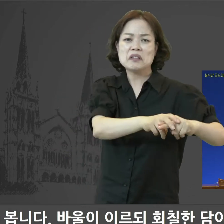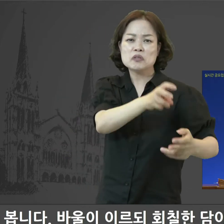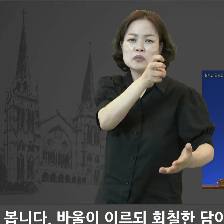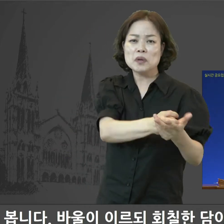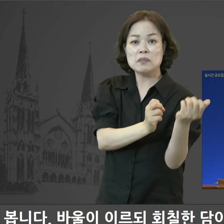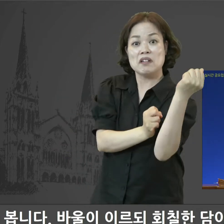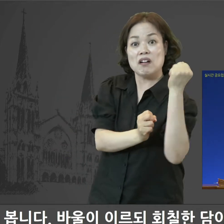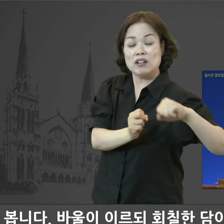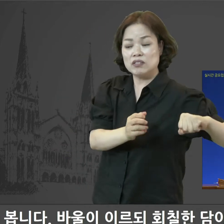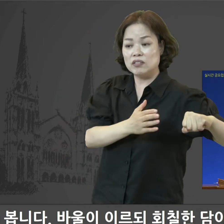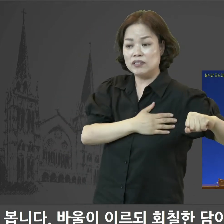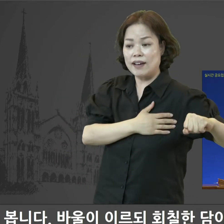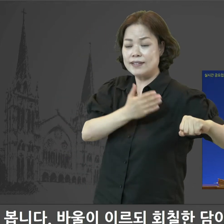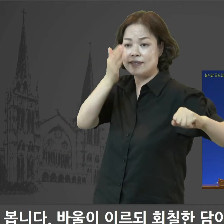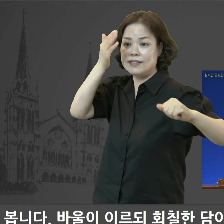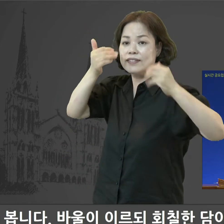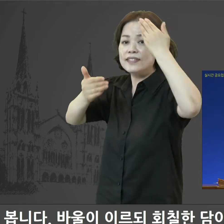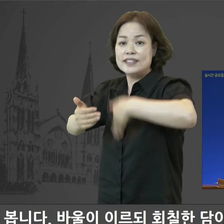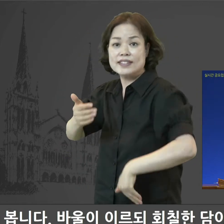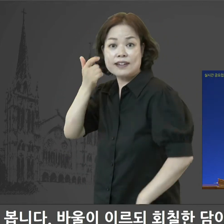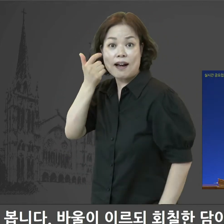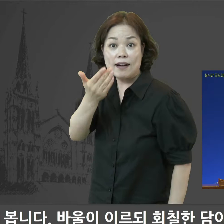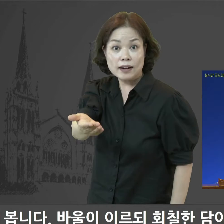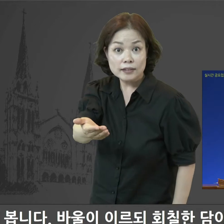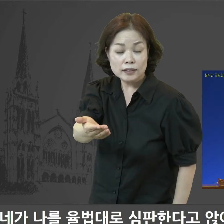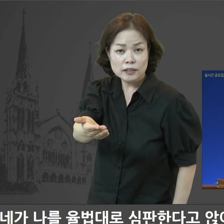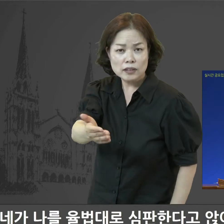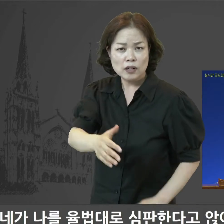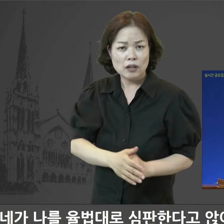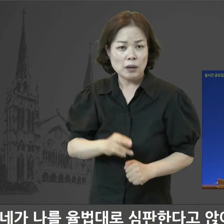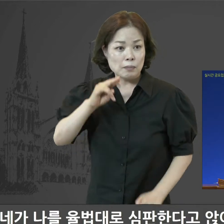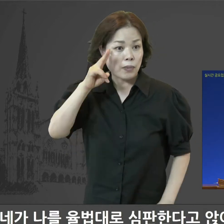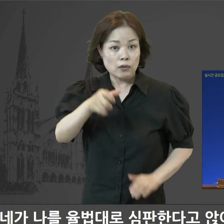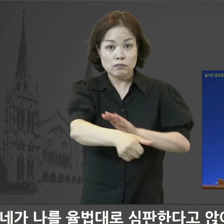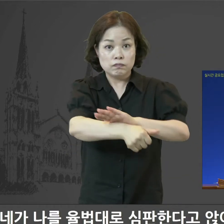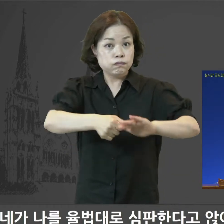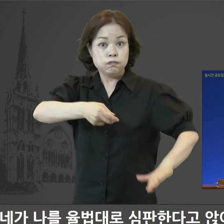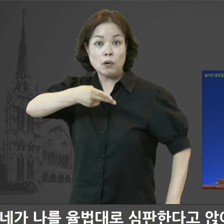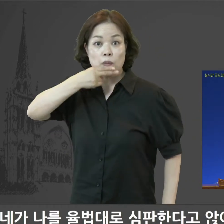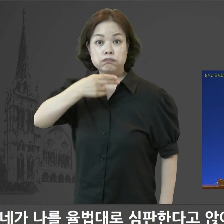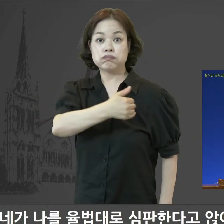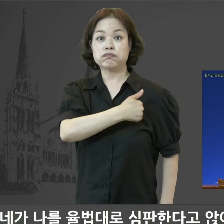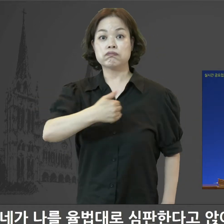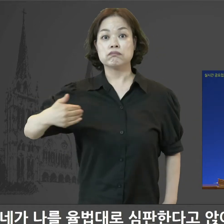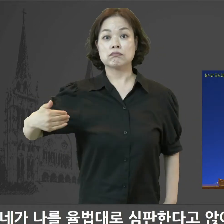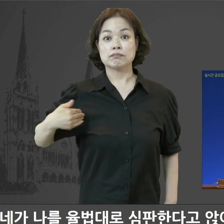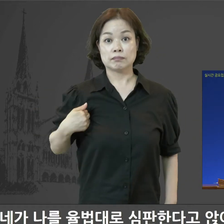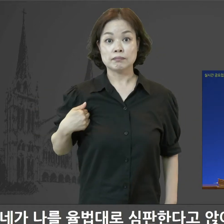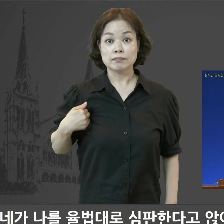어기고 나를 치라 하느냐 하니. 바울이 조금도 물러서지 않는 것이죠.